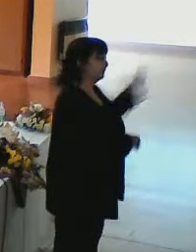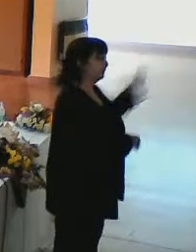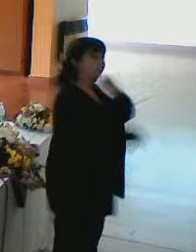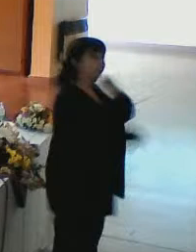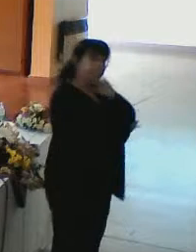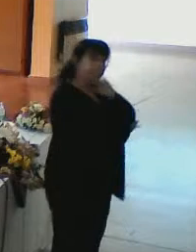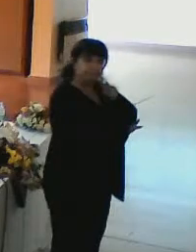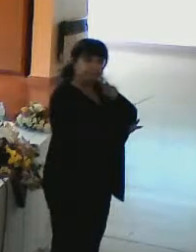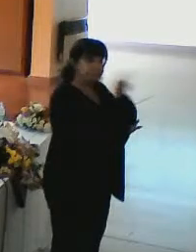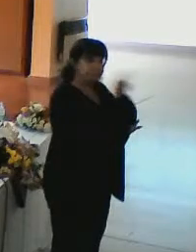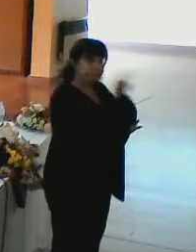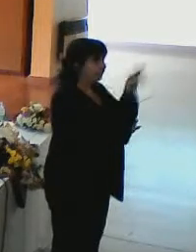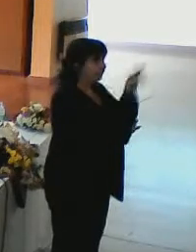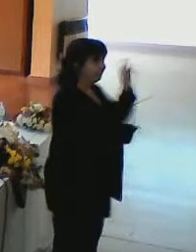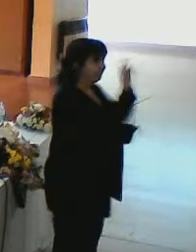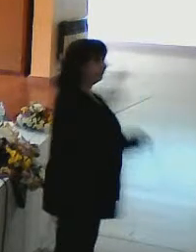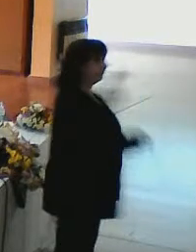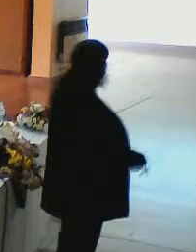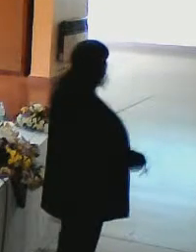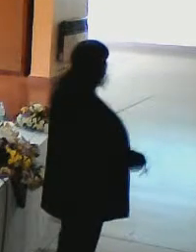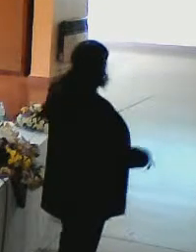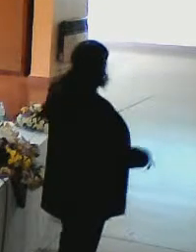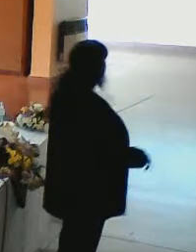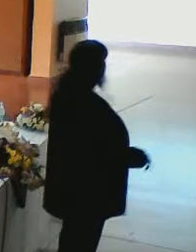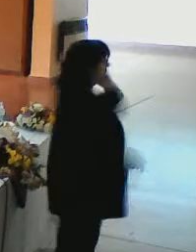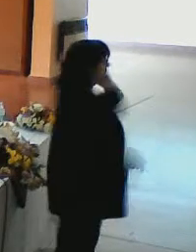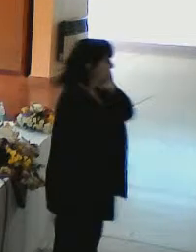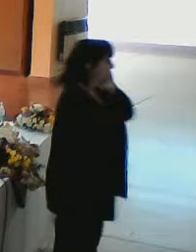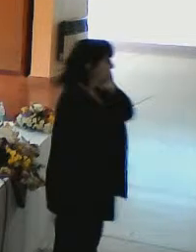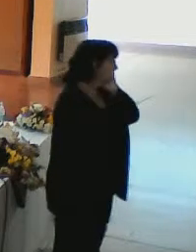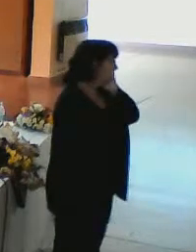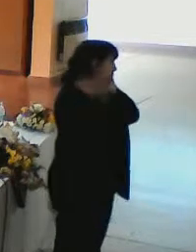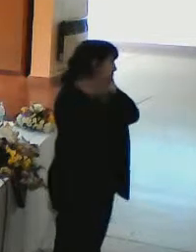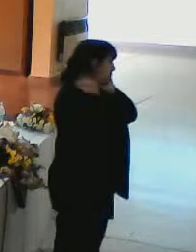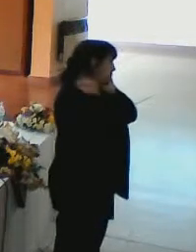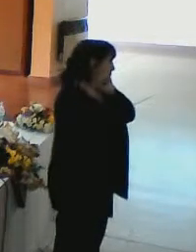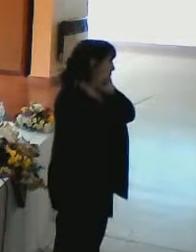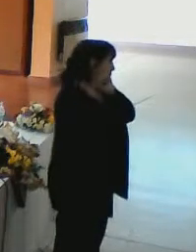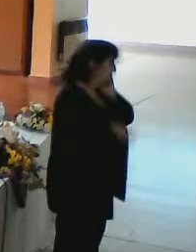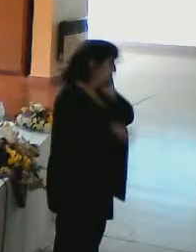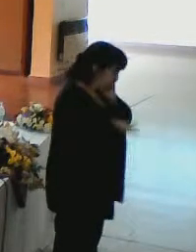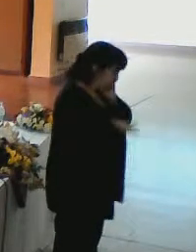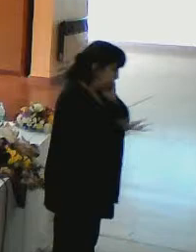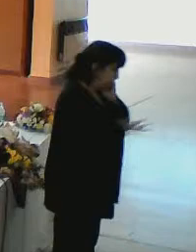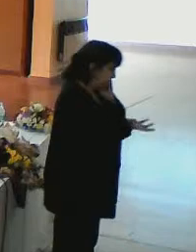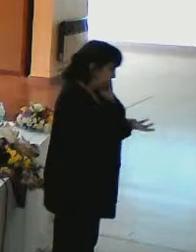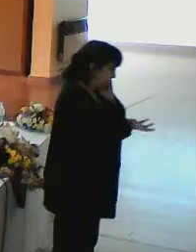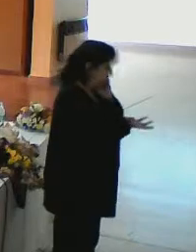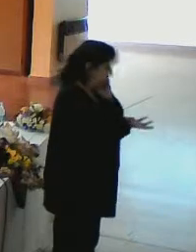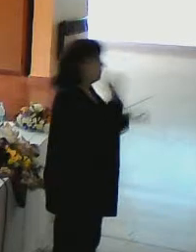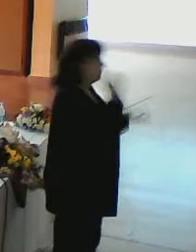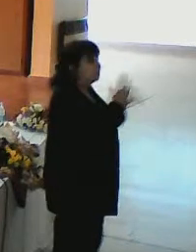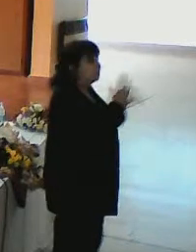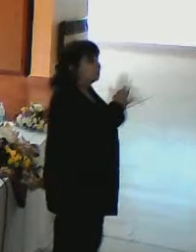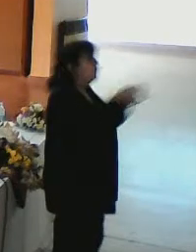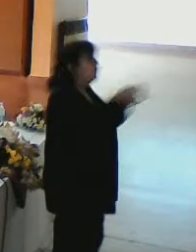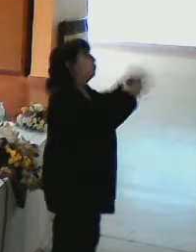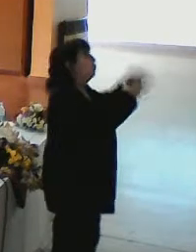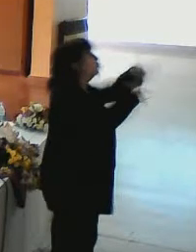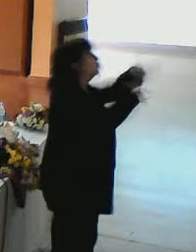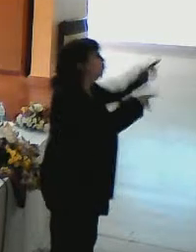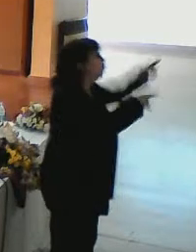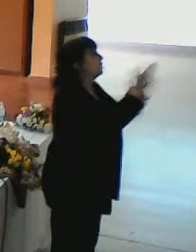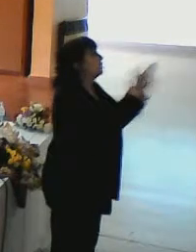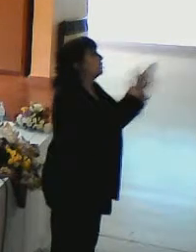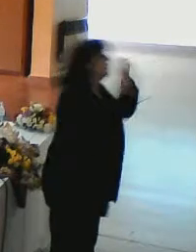todos los integrantes del equipo de salud, todos los profesionales que tratan con niños, tenemos